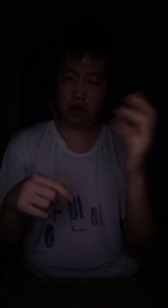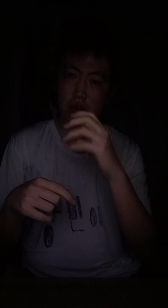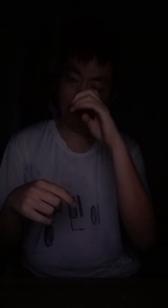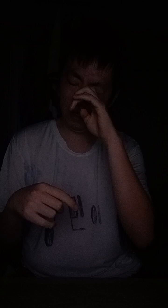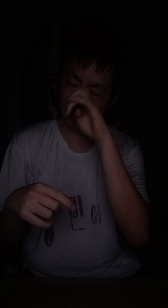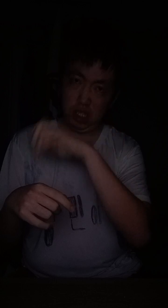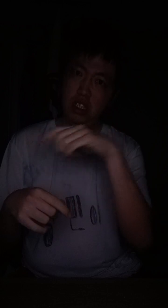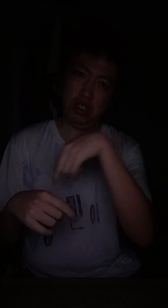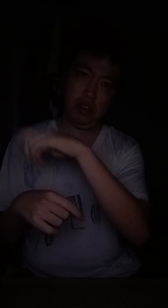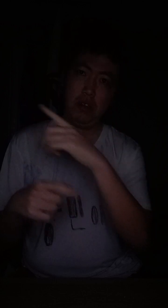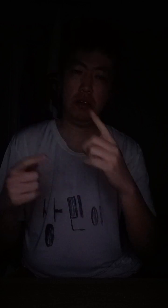못했습니다.